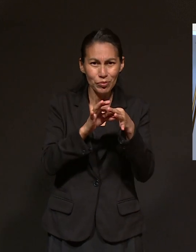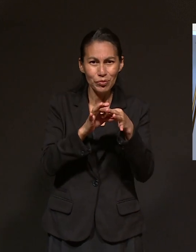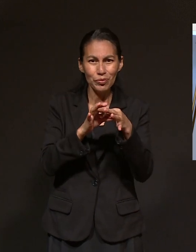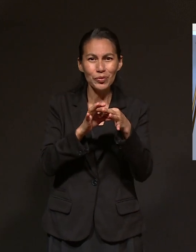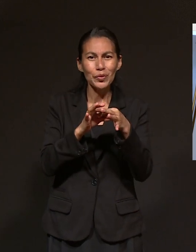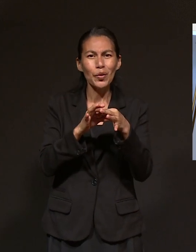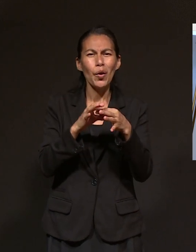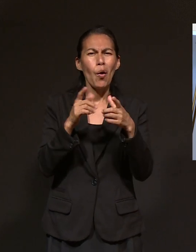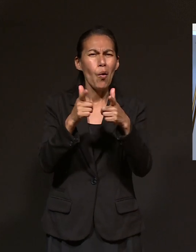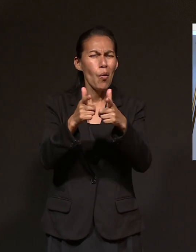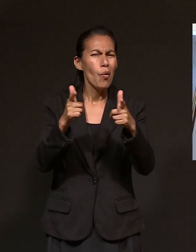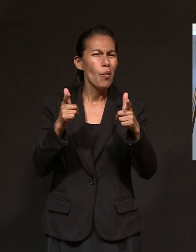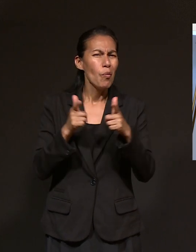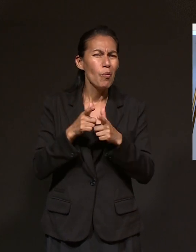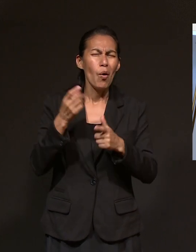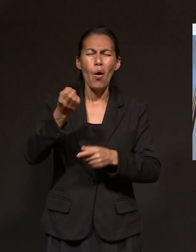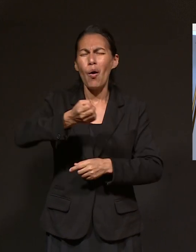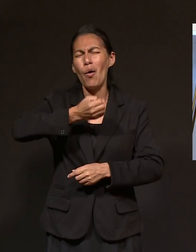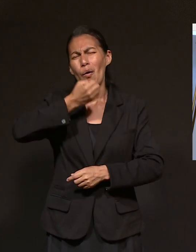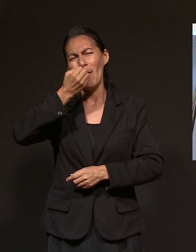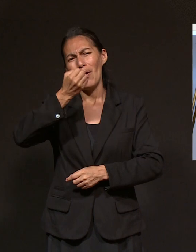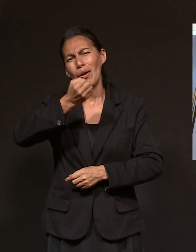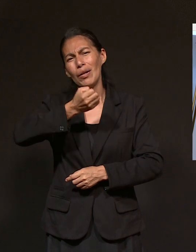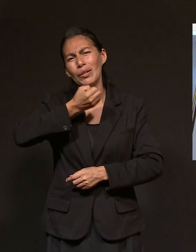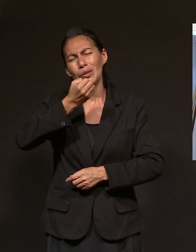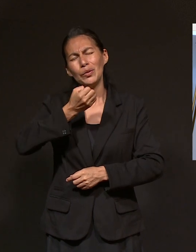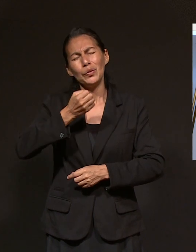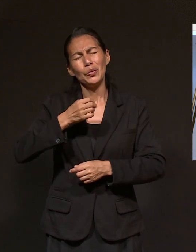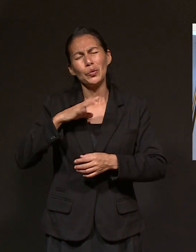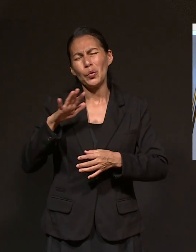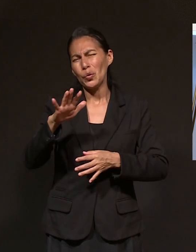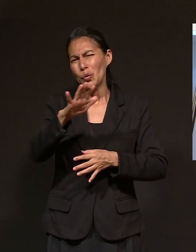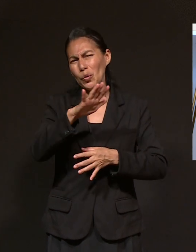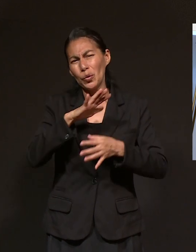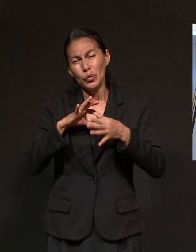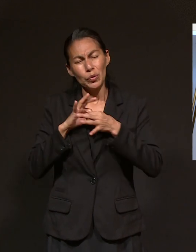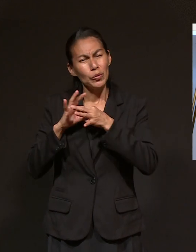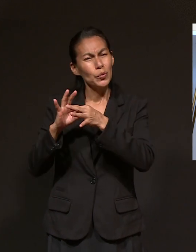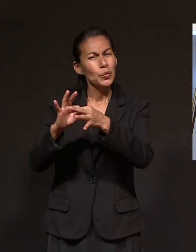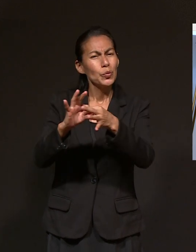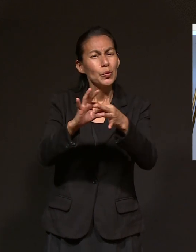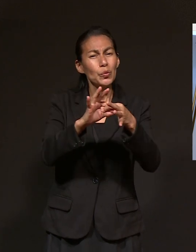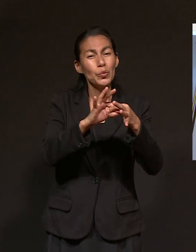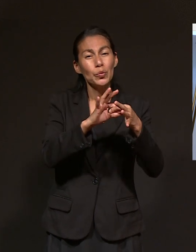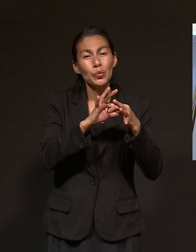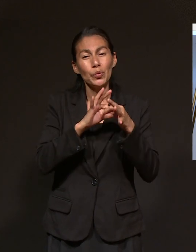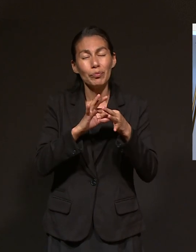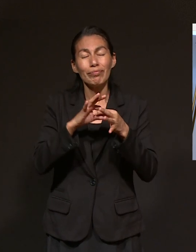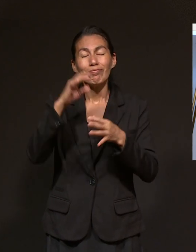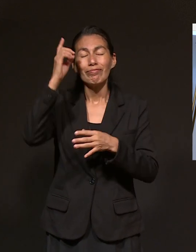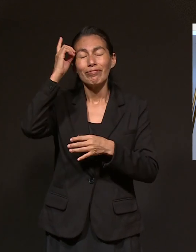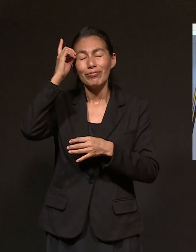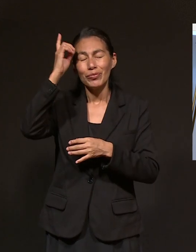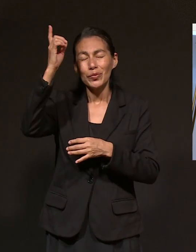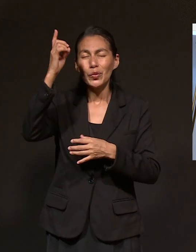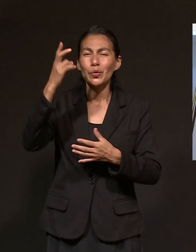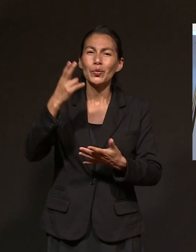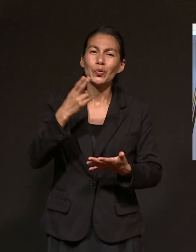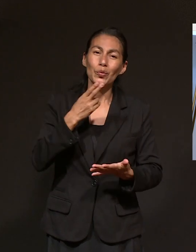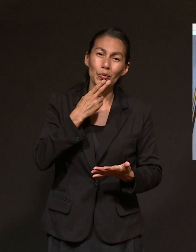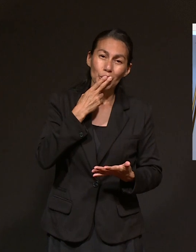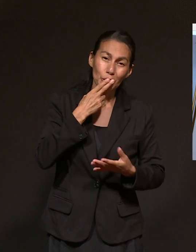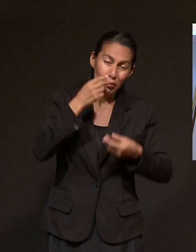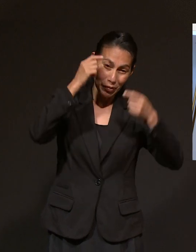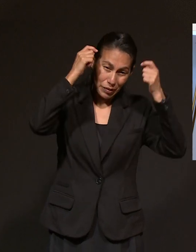otros. Y juntos formemos una red que